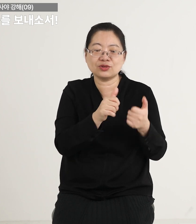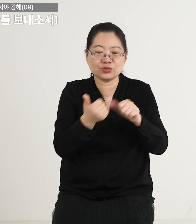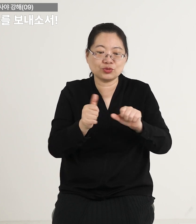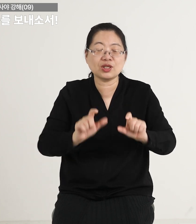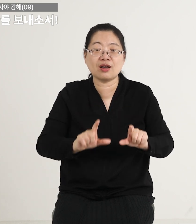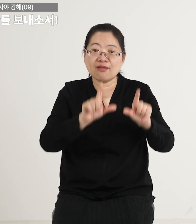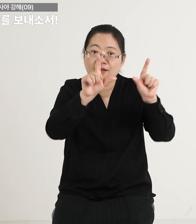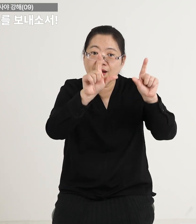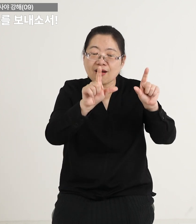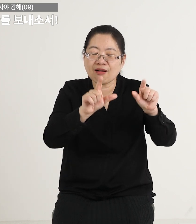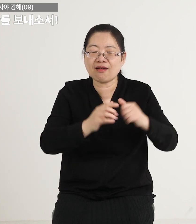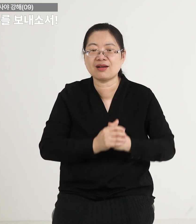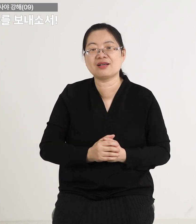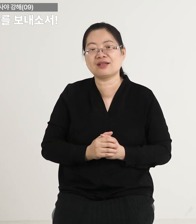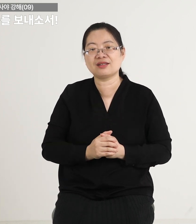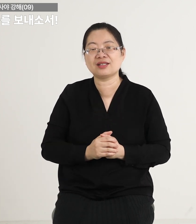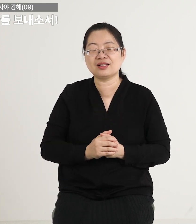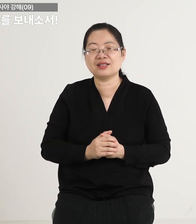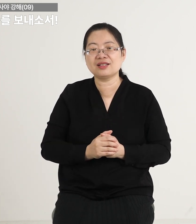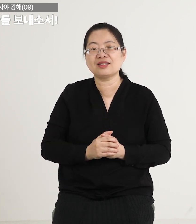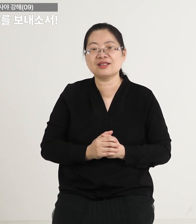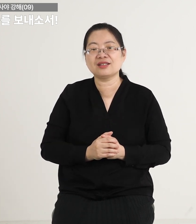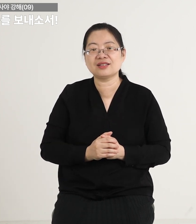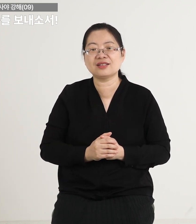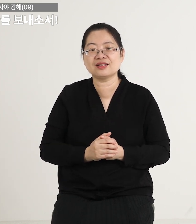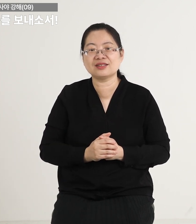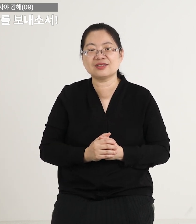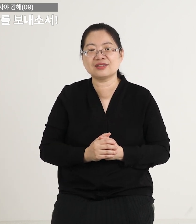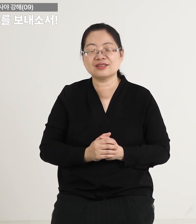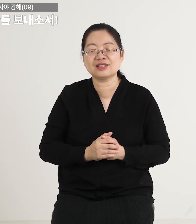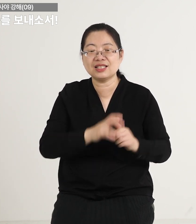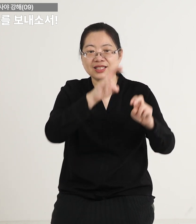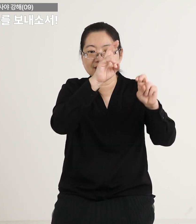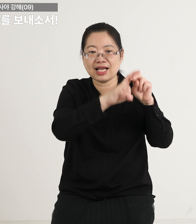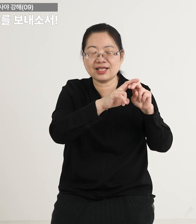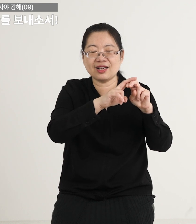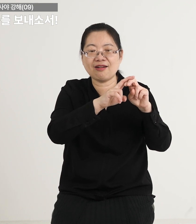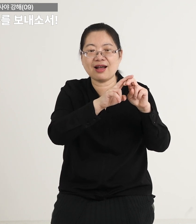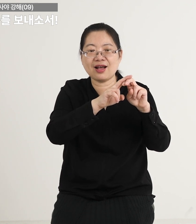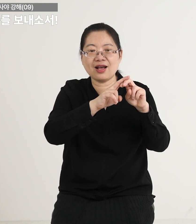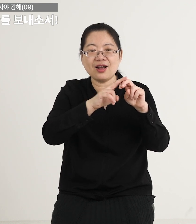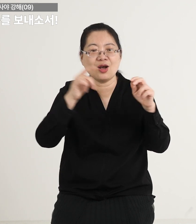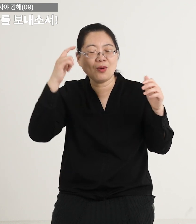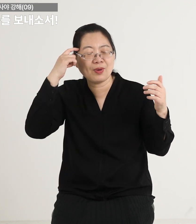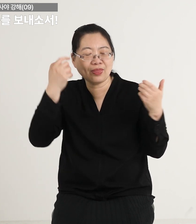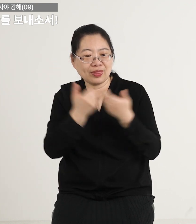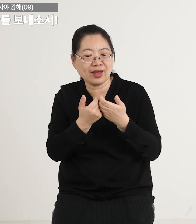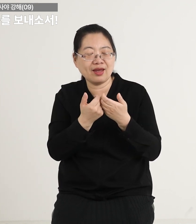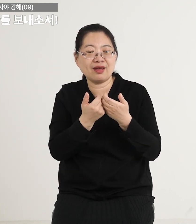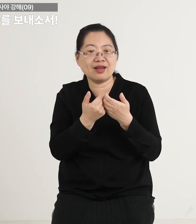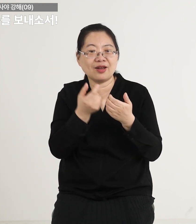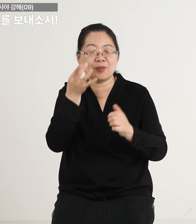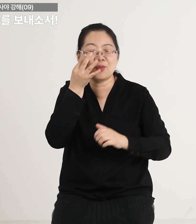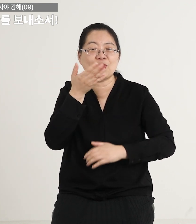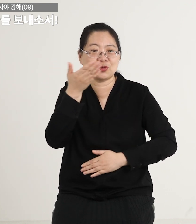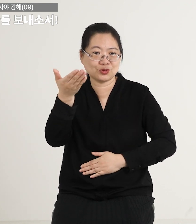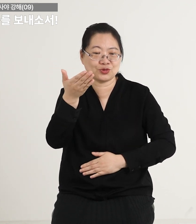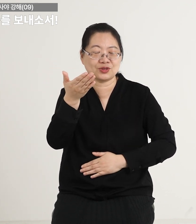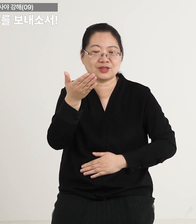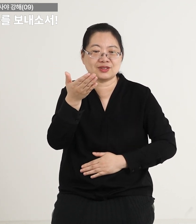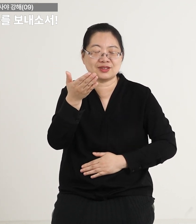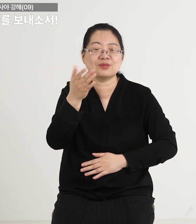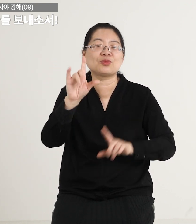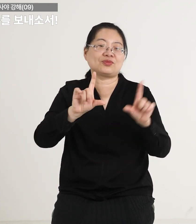그 정점을 찍었던 보좌와 극명한 대조를 의도적으로 이루는